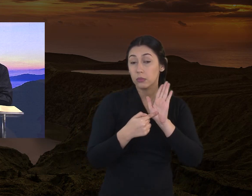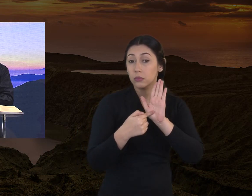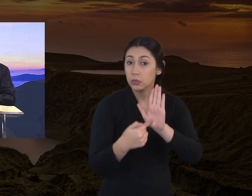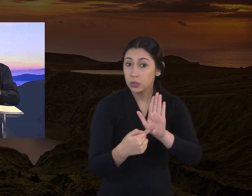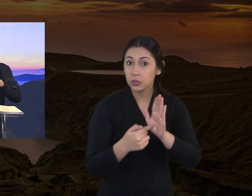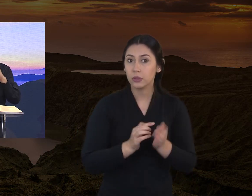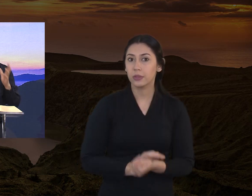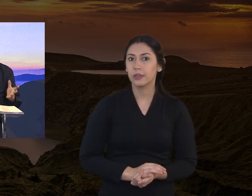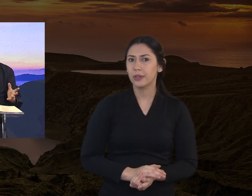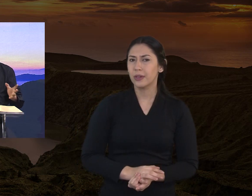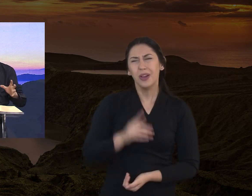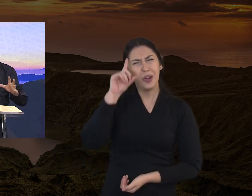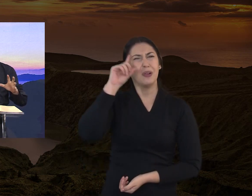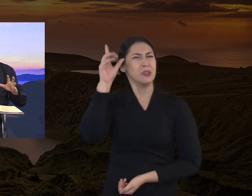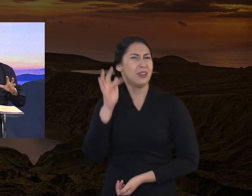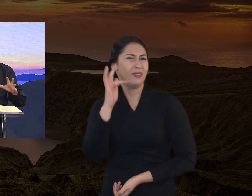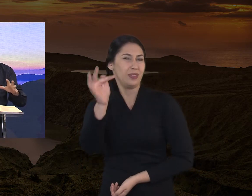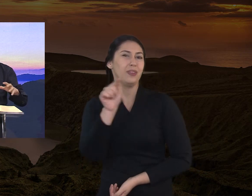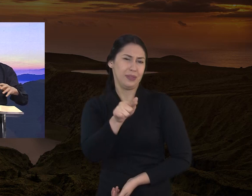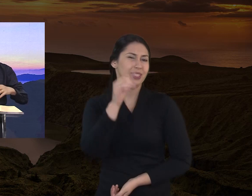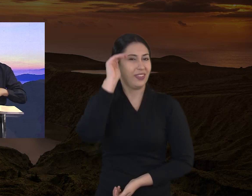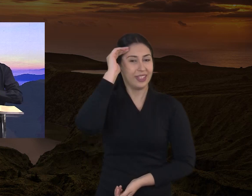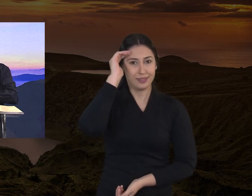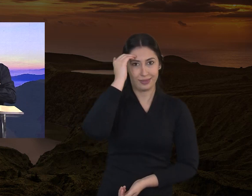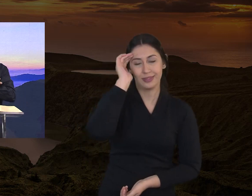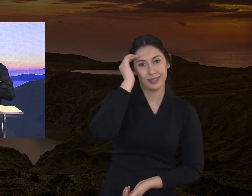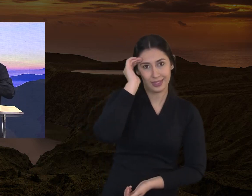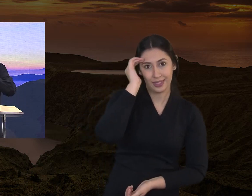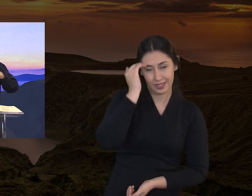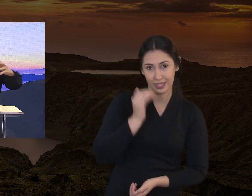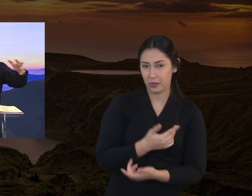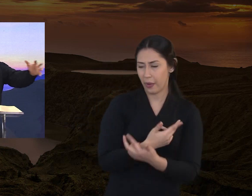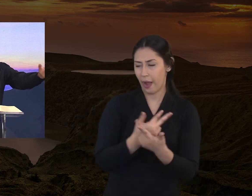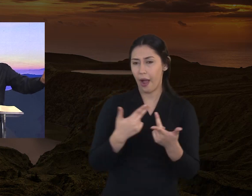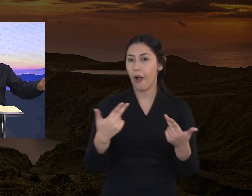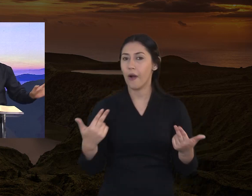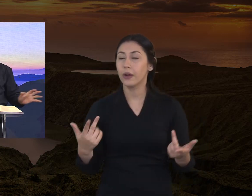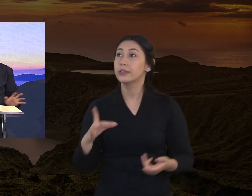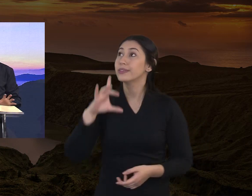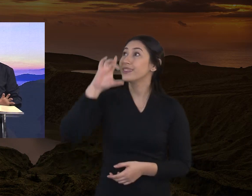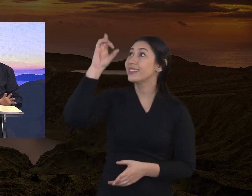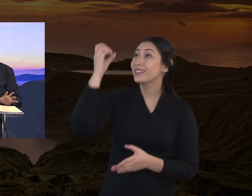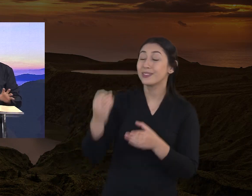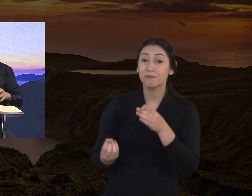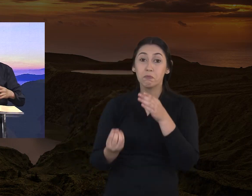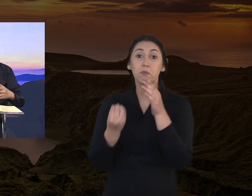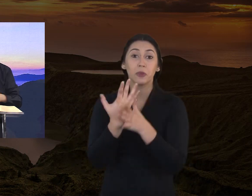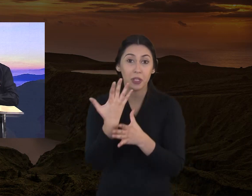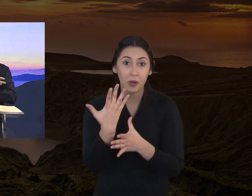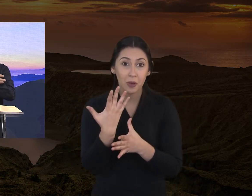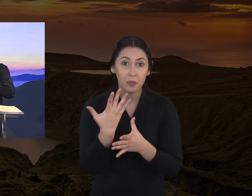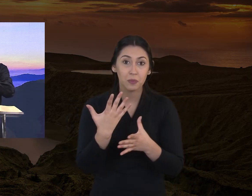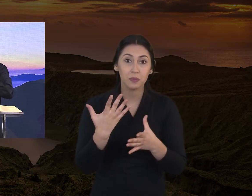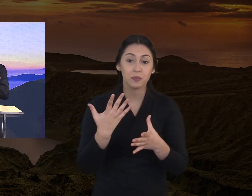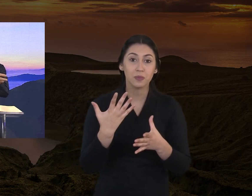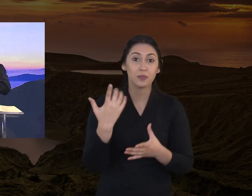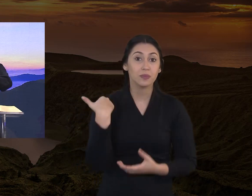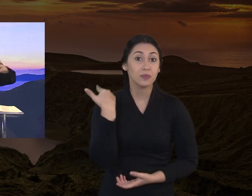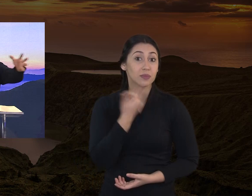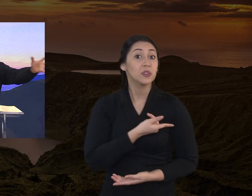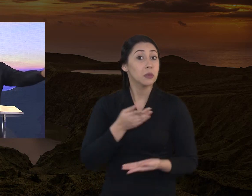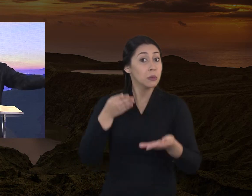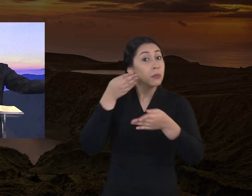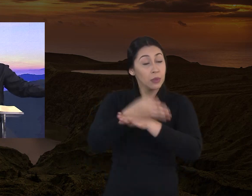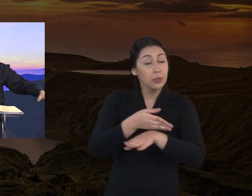vocês, irmãos. Um dia você vai entender, todas as coisas positivas que Deus criou nesse universo, nós